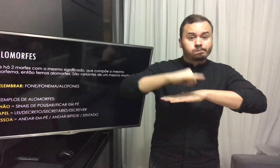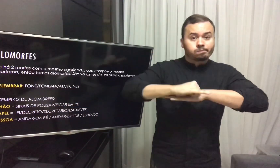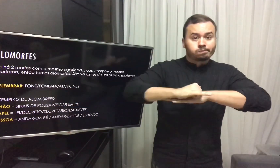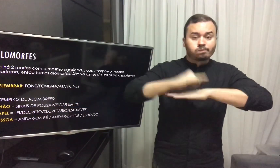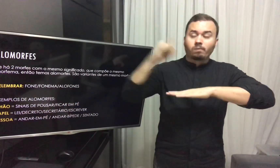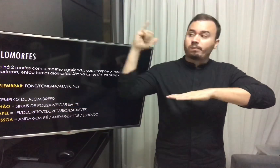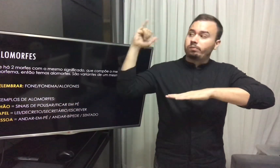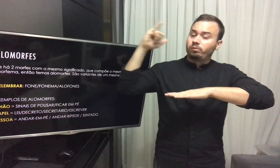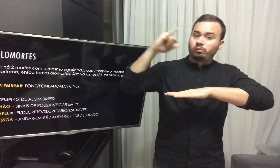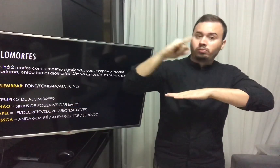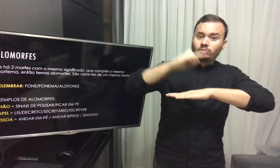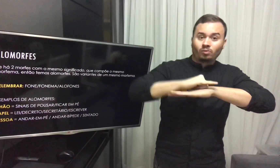a gente tem o sinal de aterrissar.